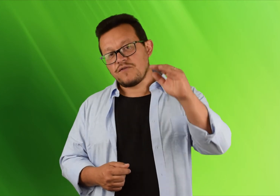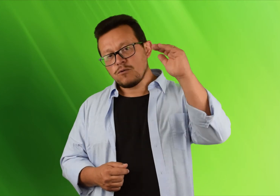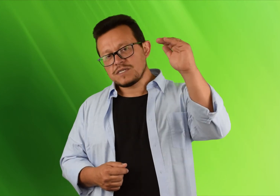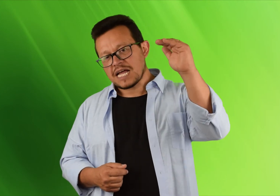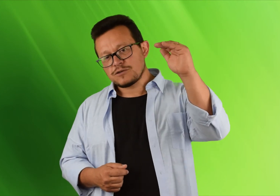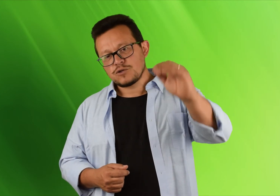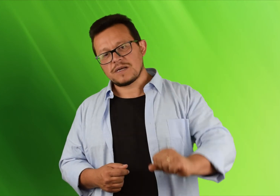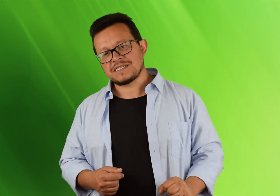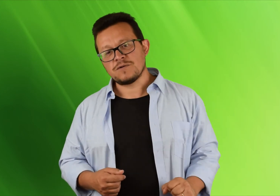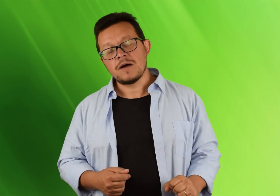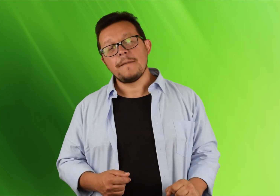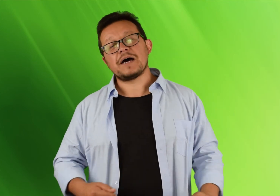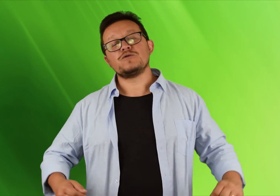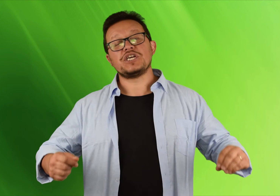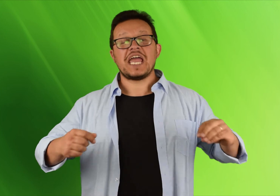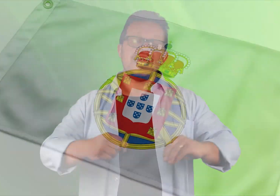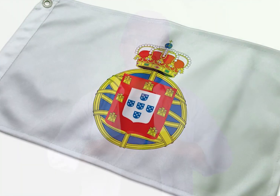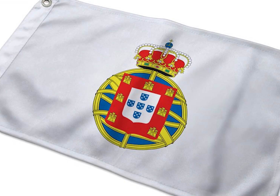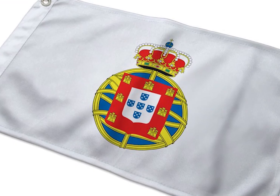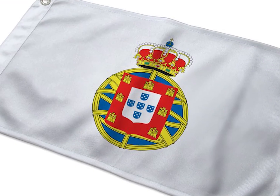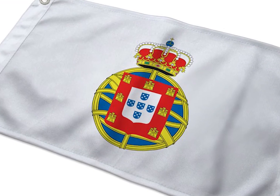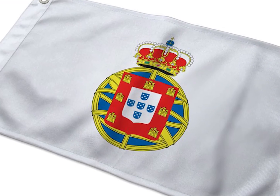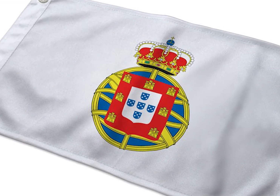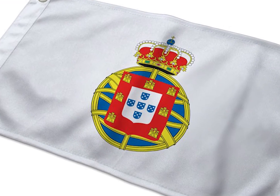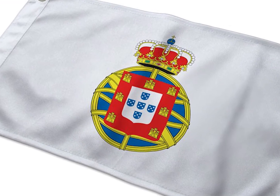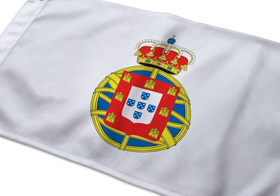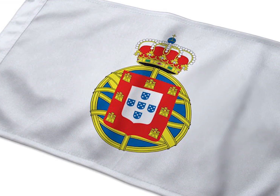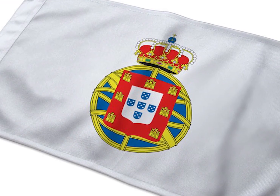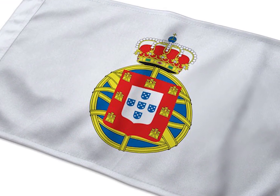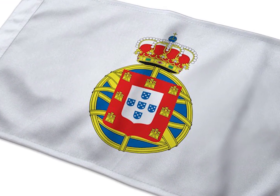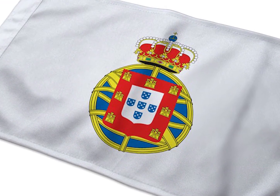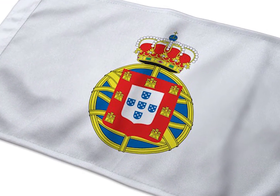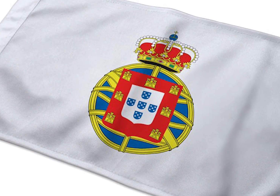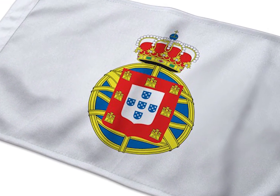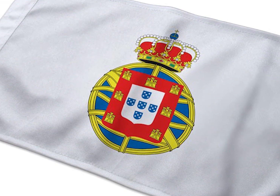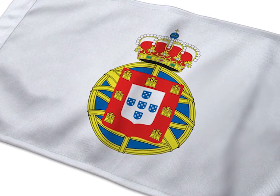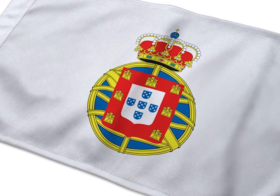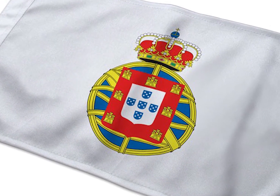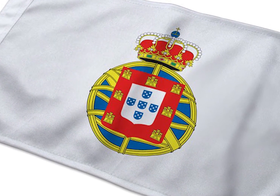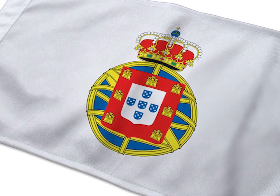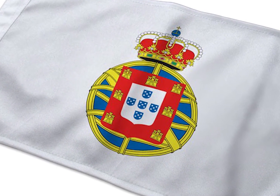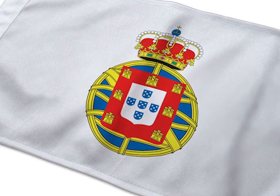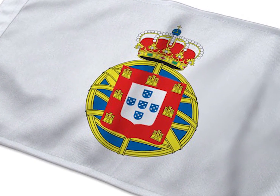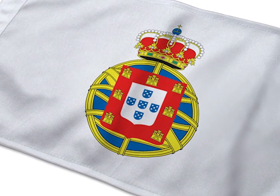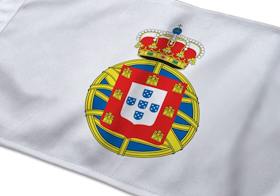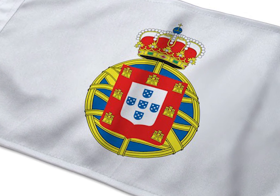elevou o status do Brasil para o de Reino Unido a Portugal, o que significava que Portugal e Brasil não eram